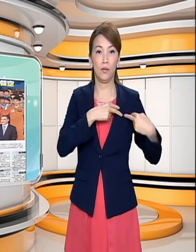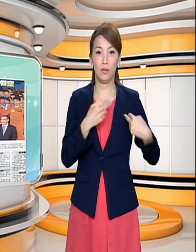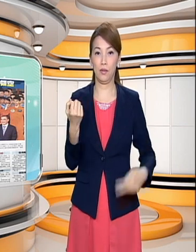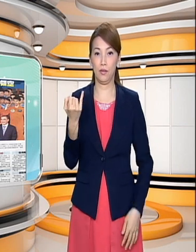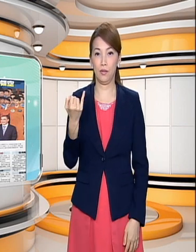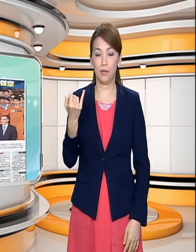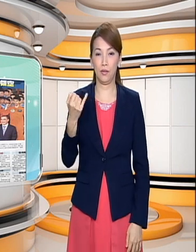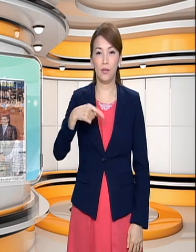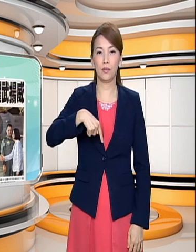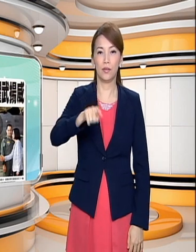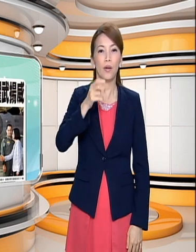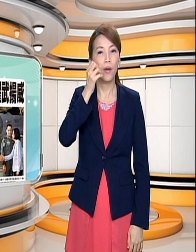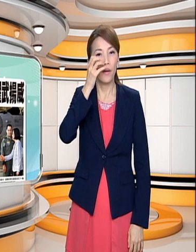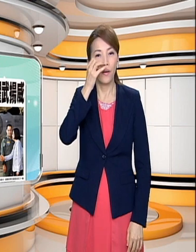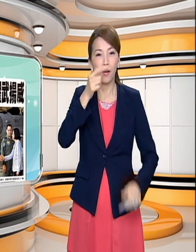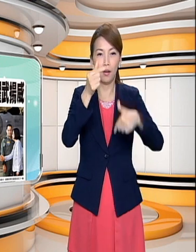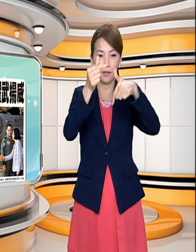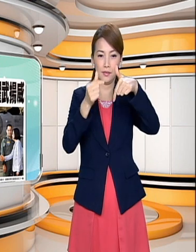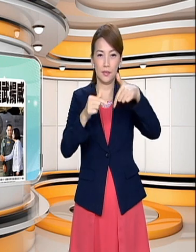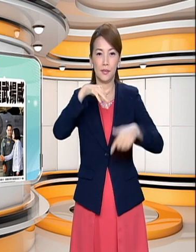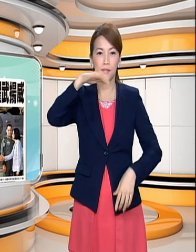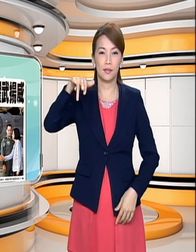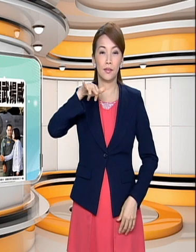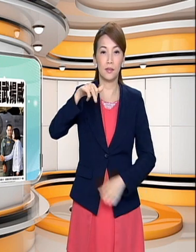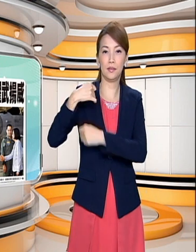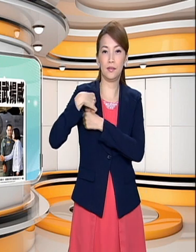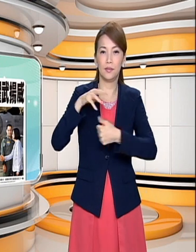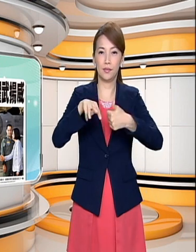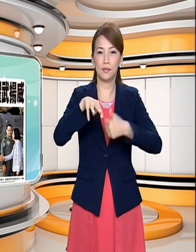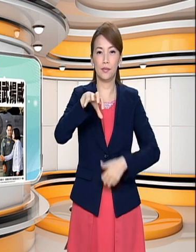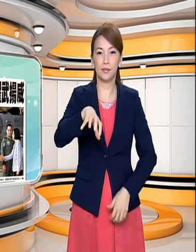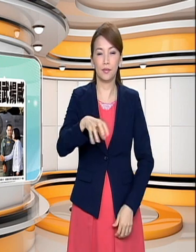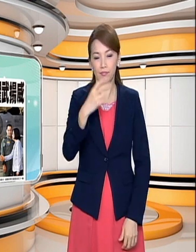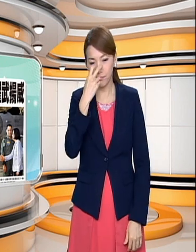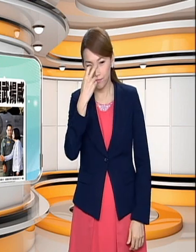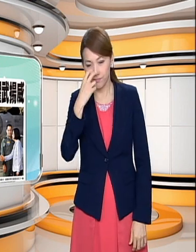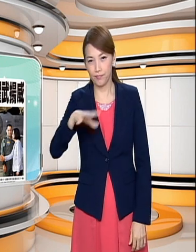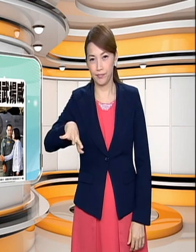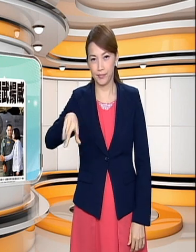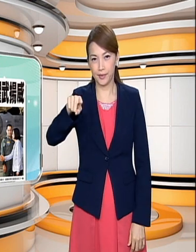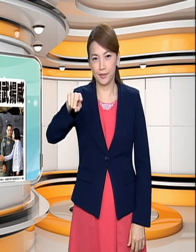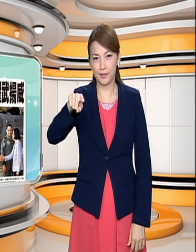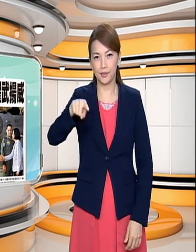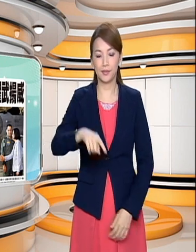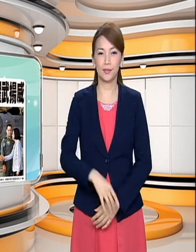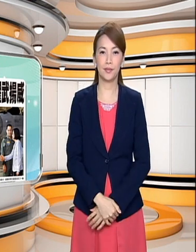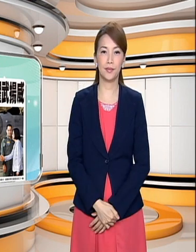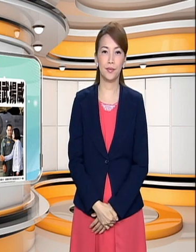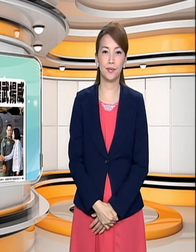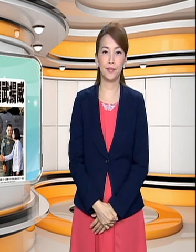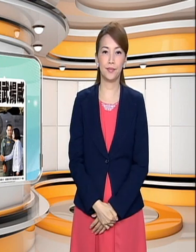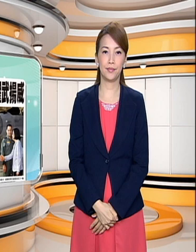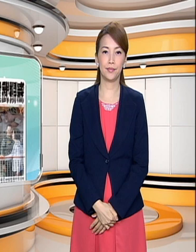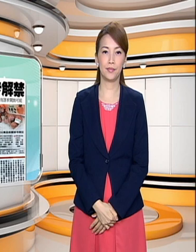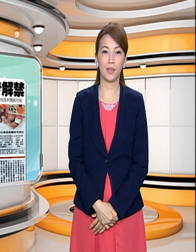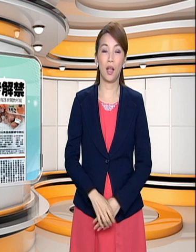总统首度视察花莲嘉山空军基地。再来看到的是联合